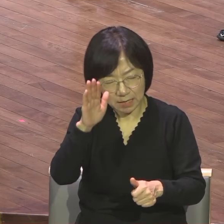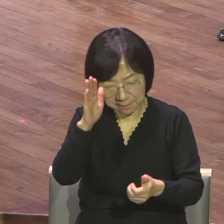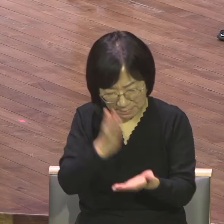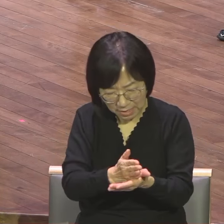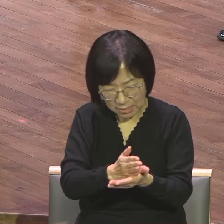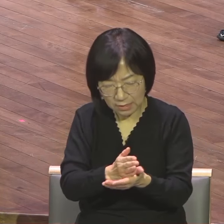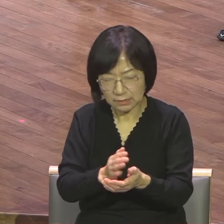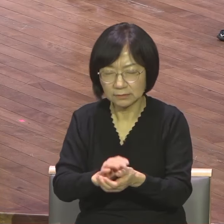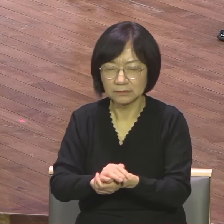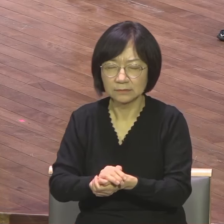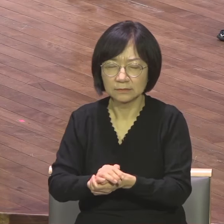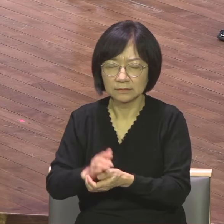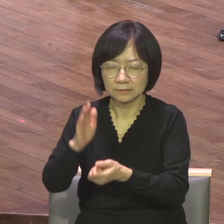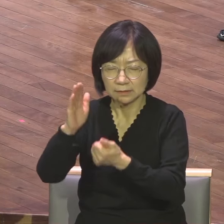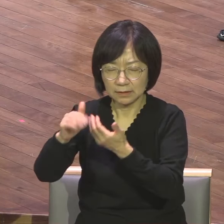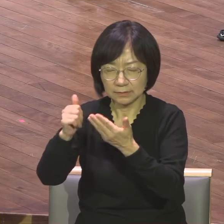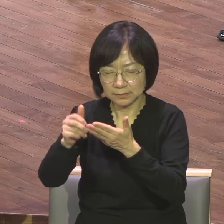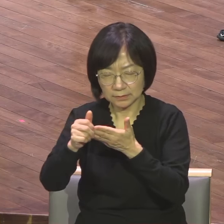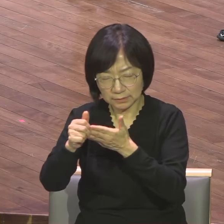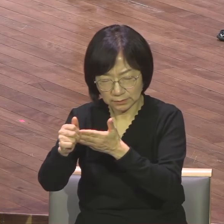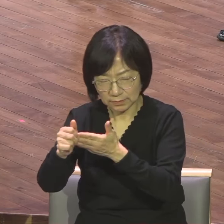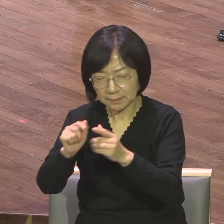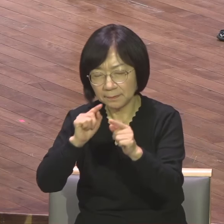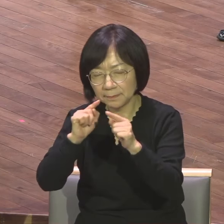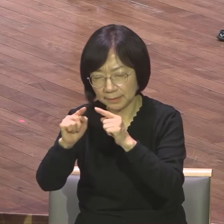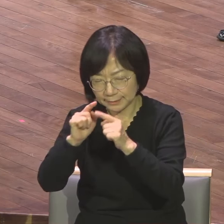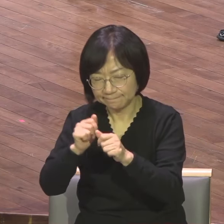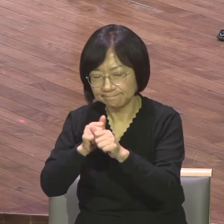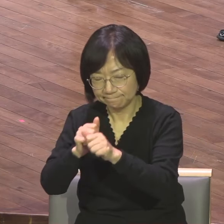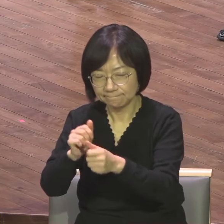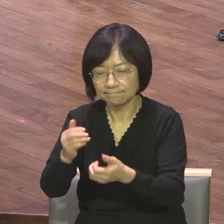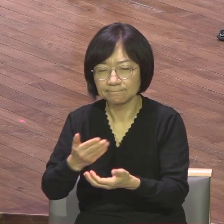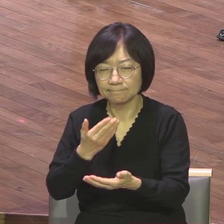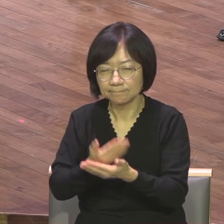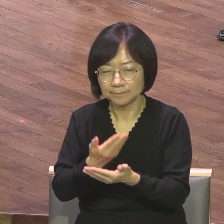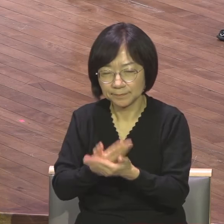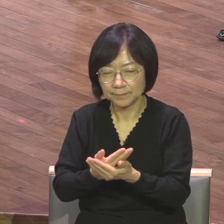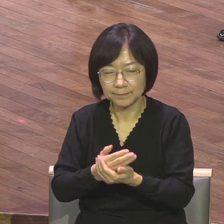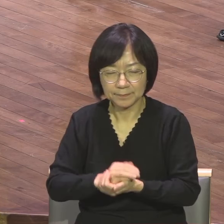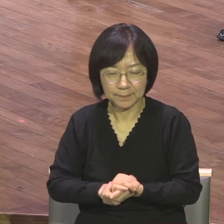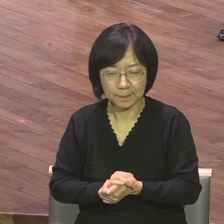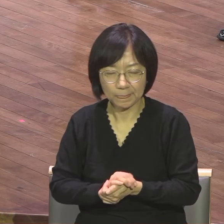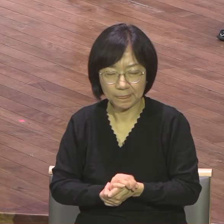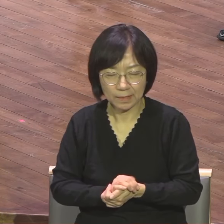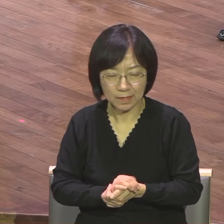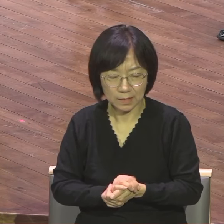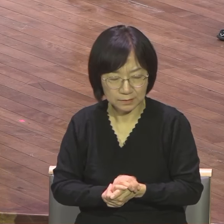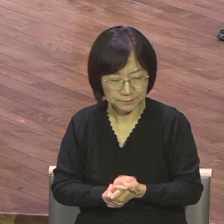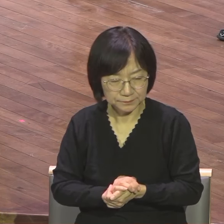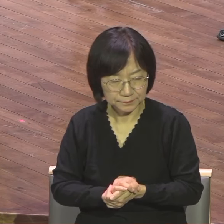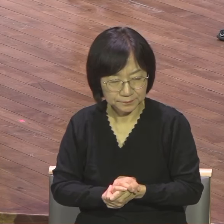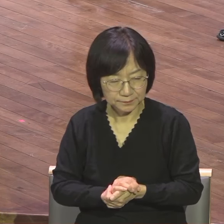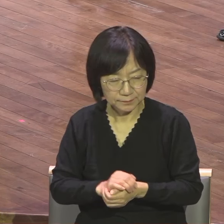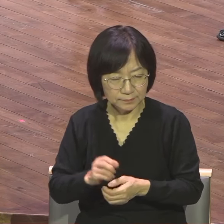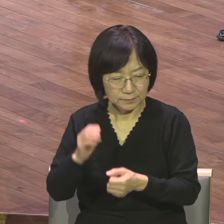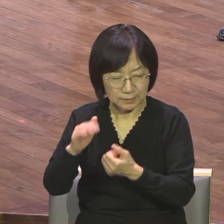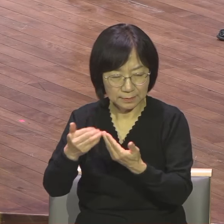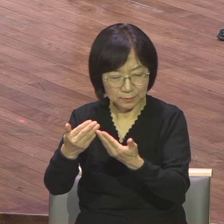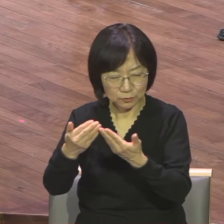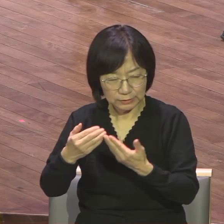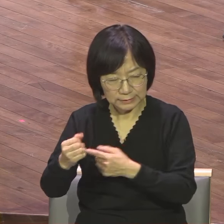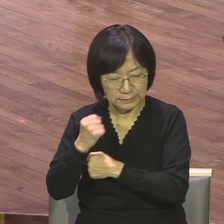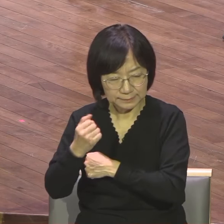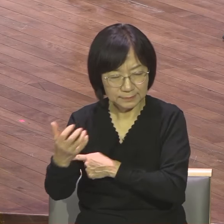믿고 피조물답게 하나님의 말씀에 반응하는 선교위원회 되게 하여 주시옵소서. 그 힘으로 선교를